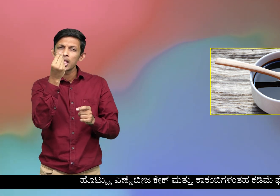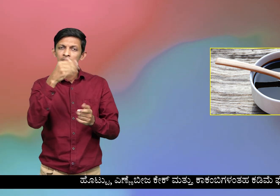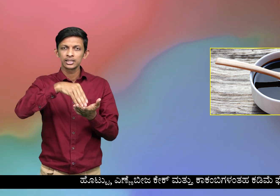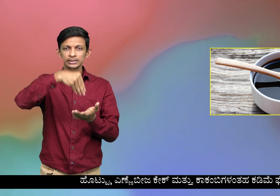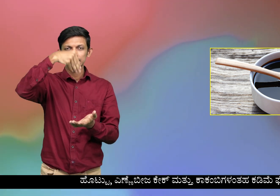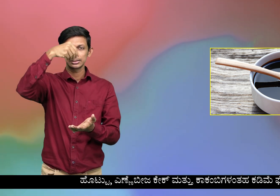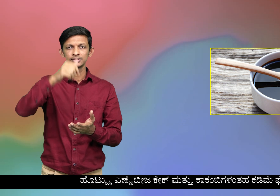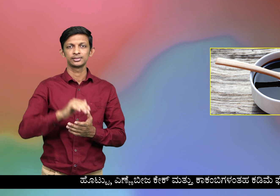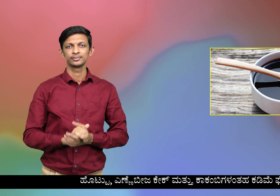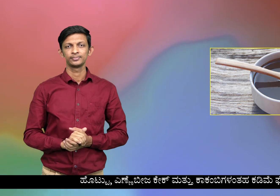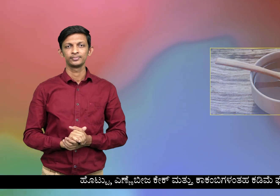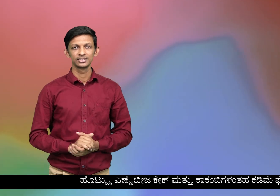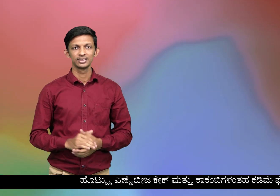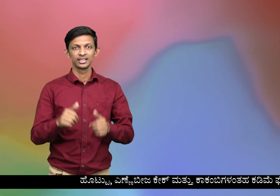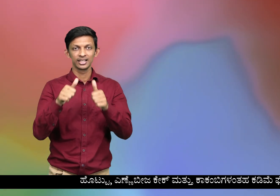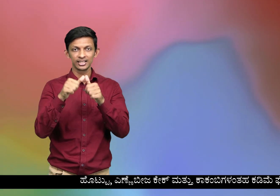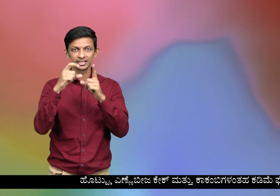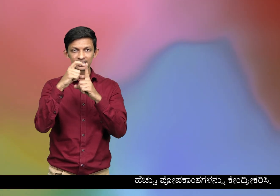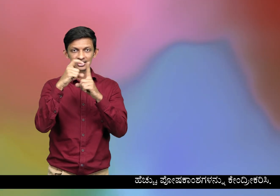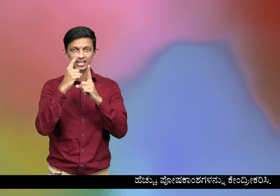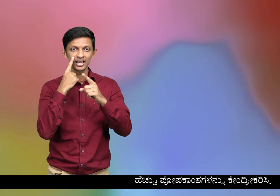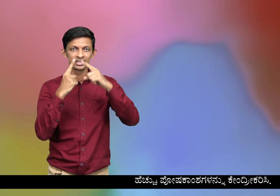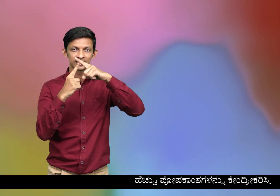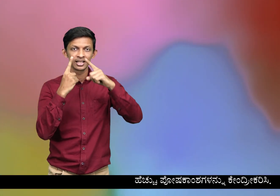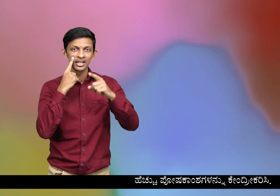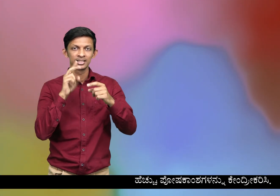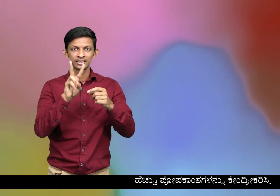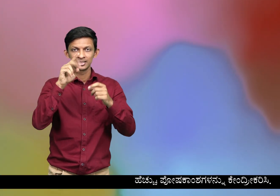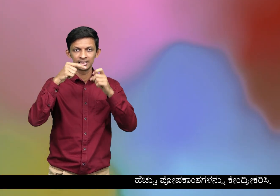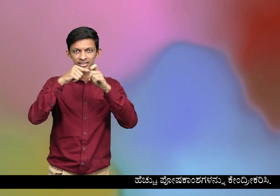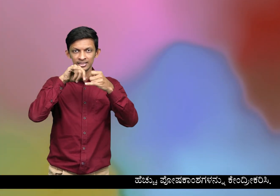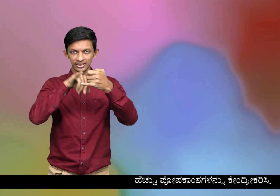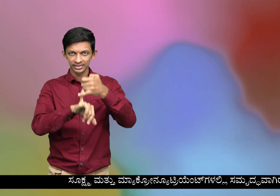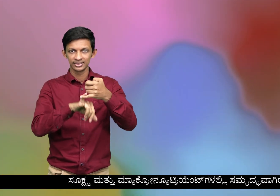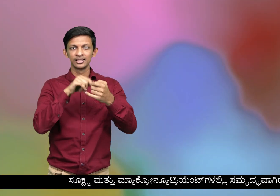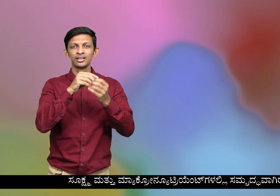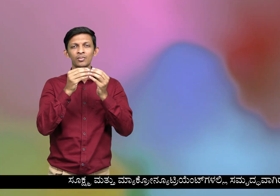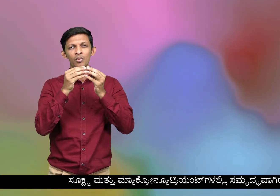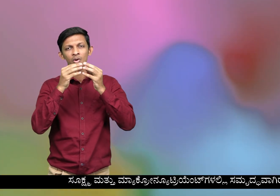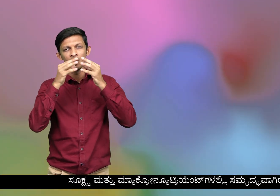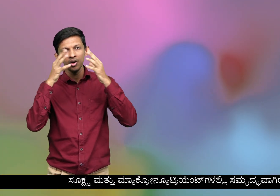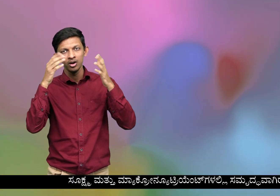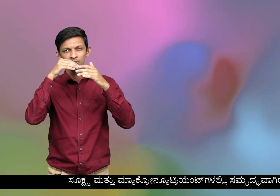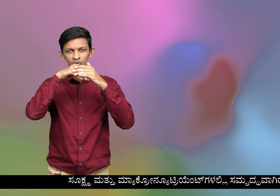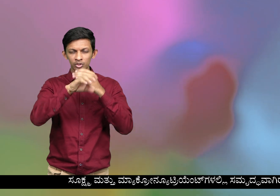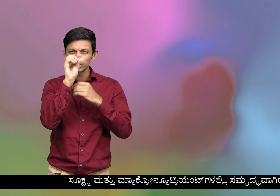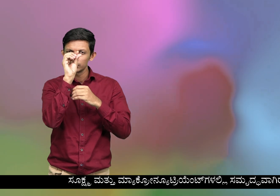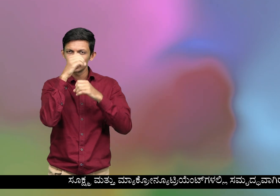ಹೆಚ್ಚು ಪೋಷಕಾಂಶಗಳನ್ನು ಕೇಂದ್ರೀಕರಿಸಿ. ಸೂಕ್ಷ್ಮ ಮತ್ತು